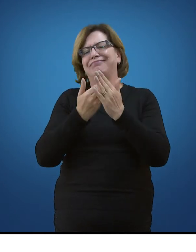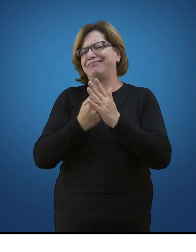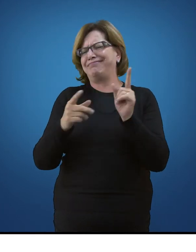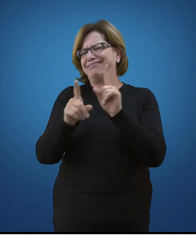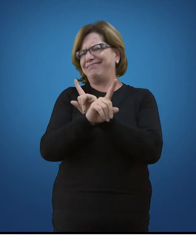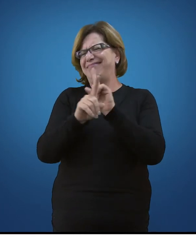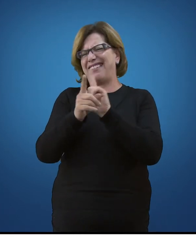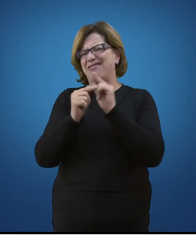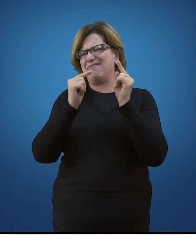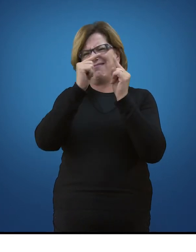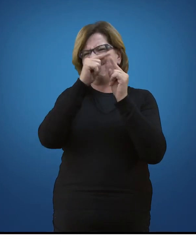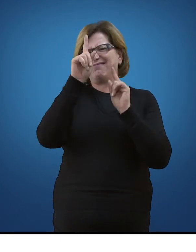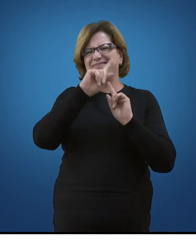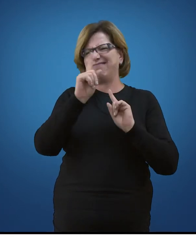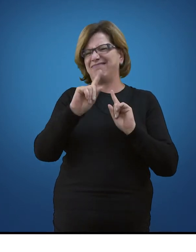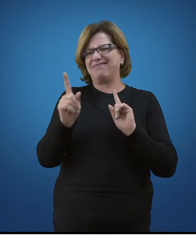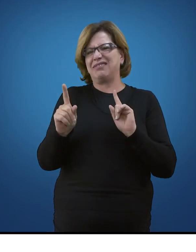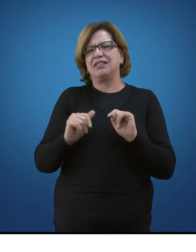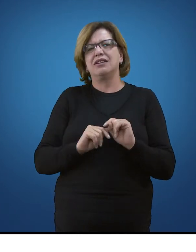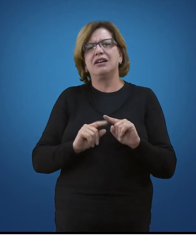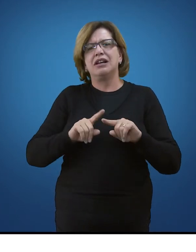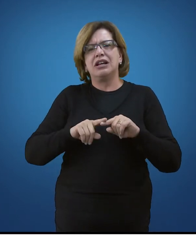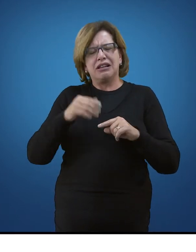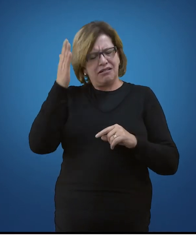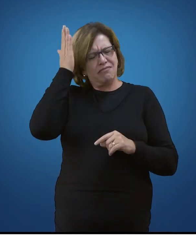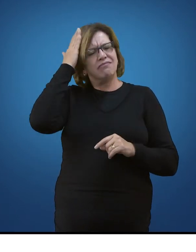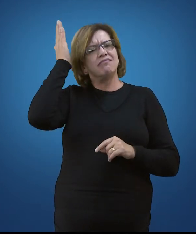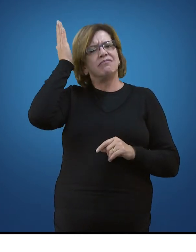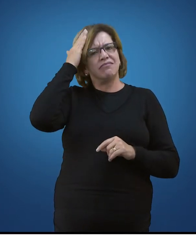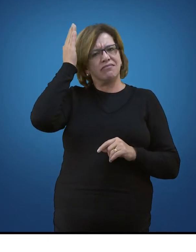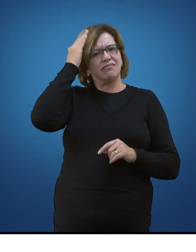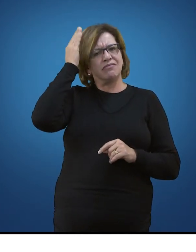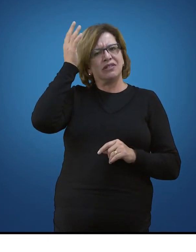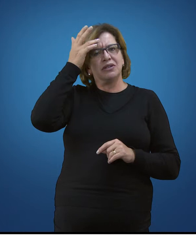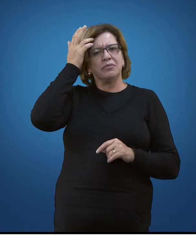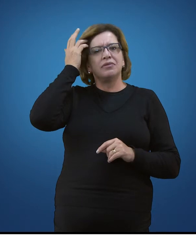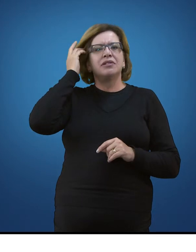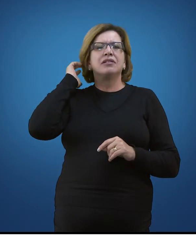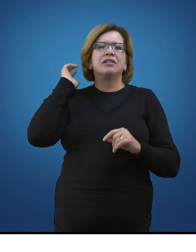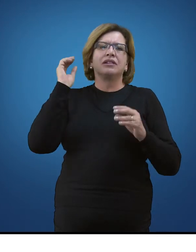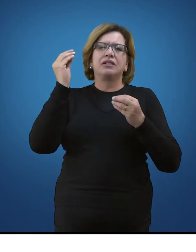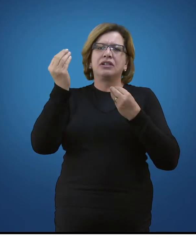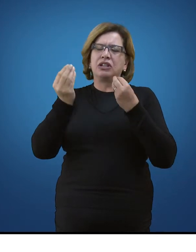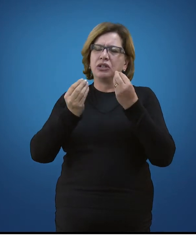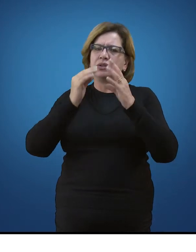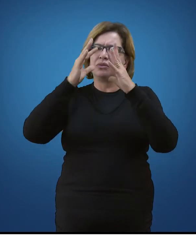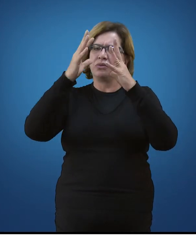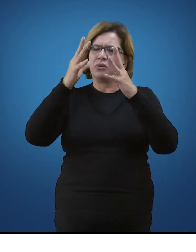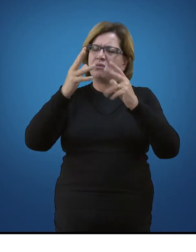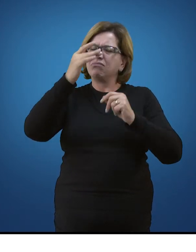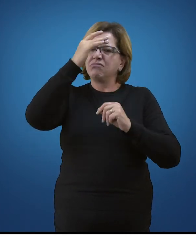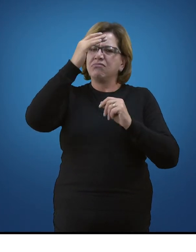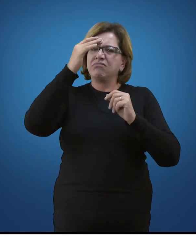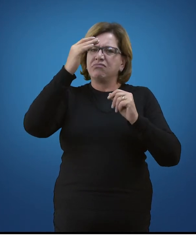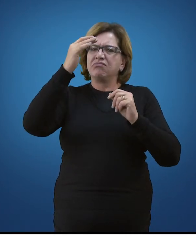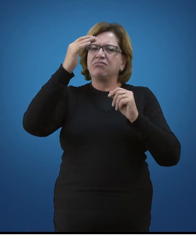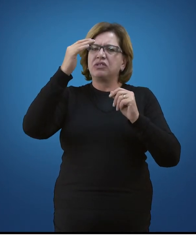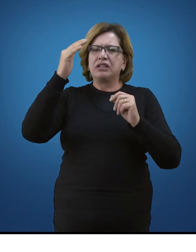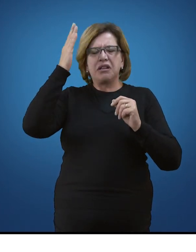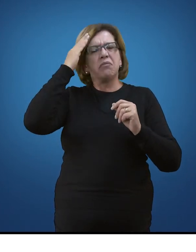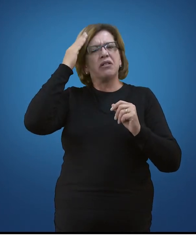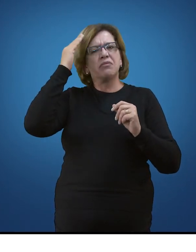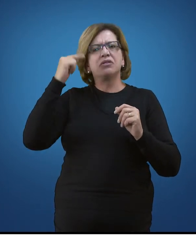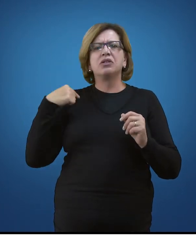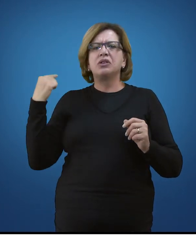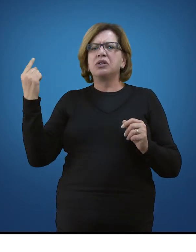Não é esse o objetivo da disciplina. Nós sabemos, e isso é de conhecimento da grande maioria das pessoas, que